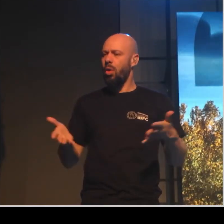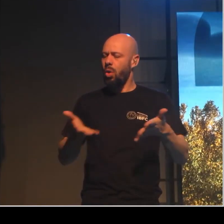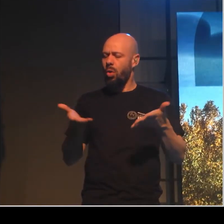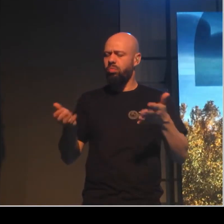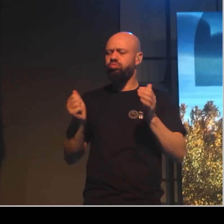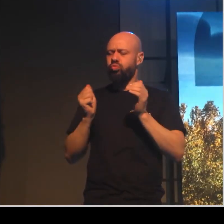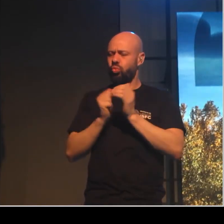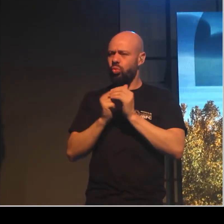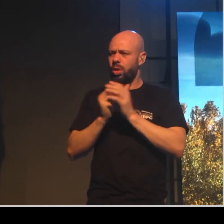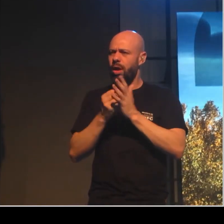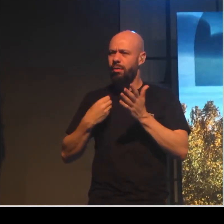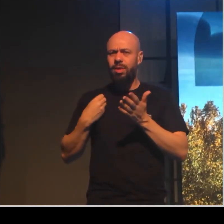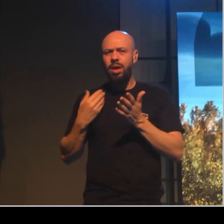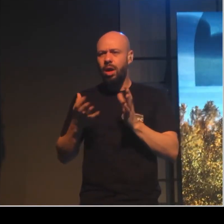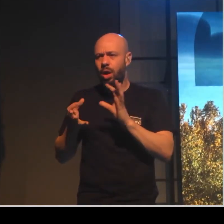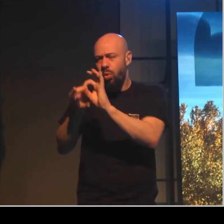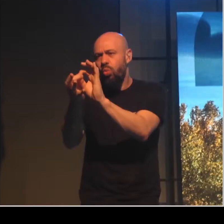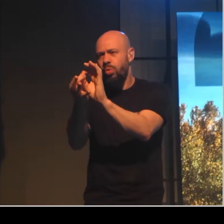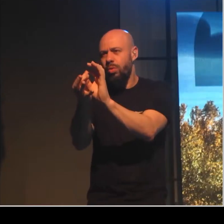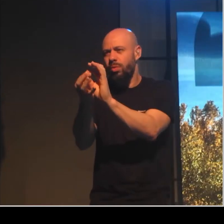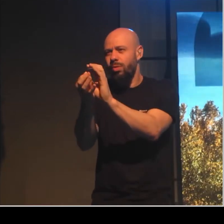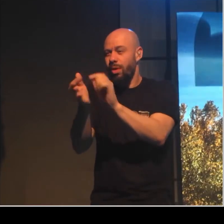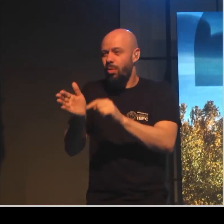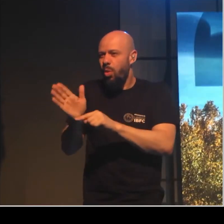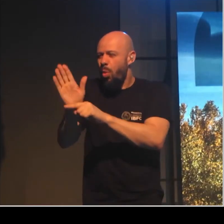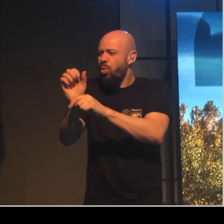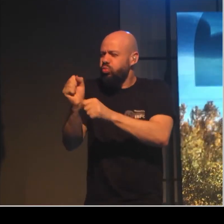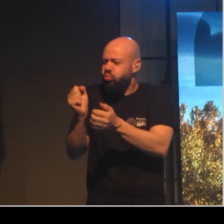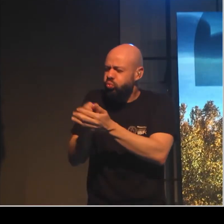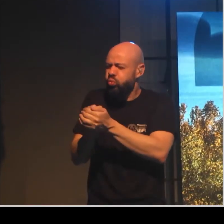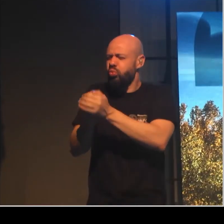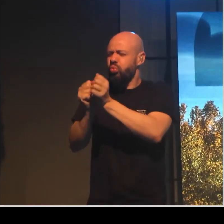que gostaria de dizer, Deus, me ajuda